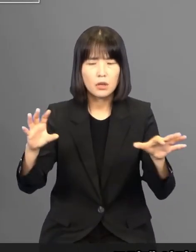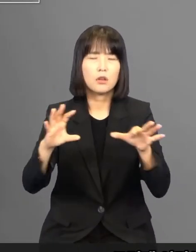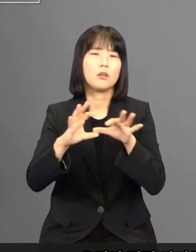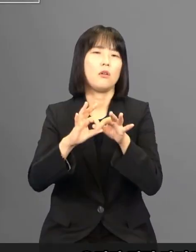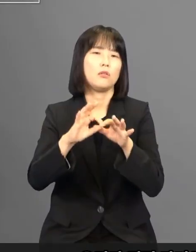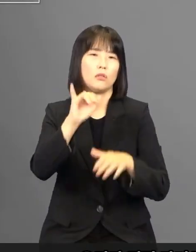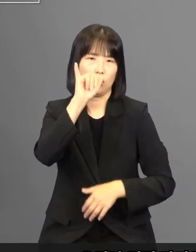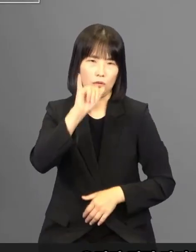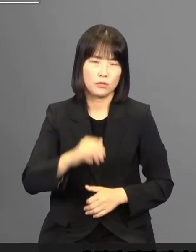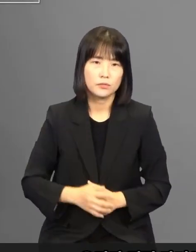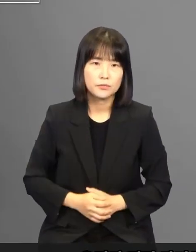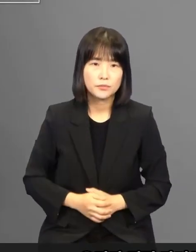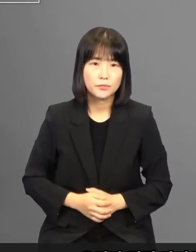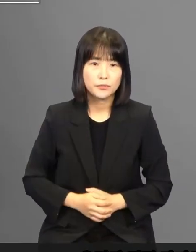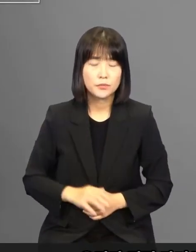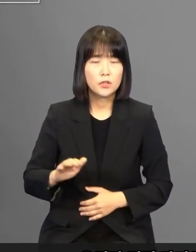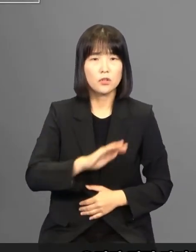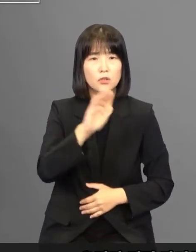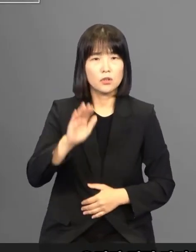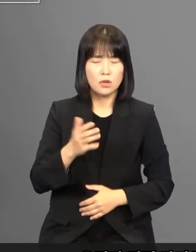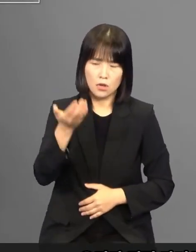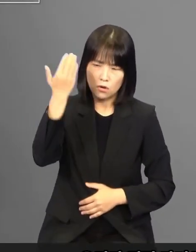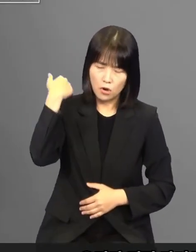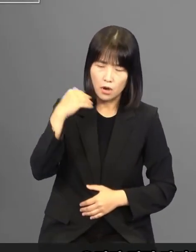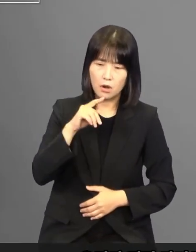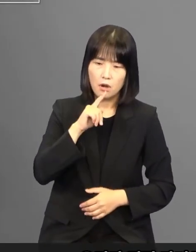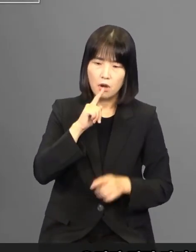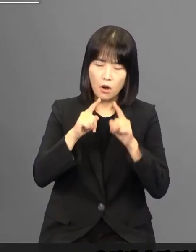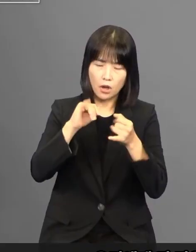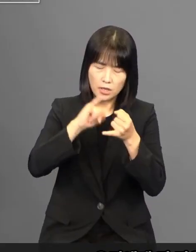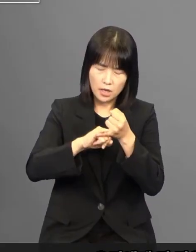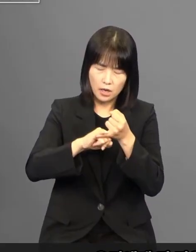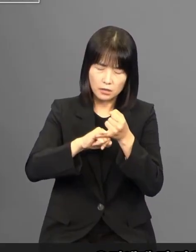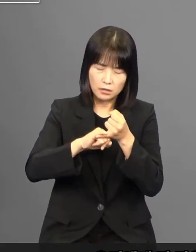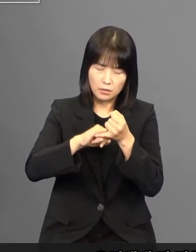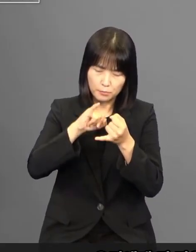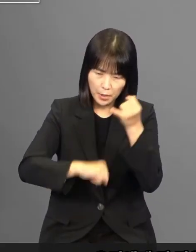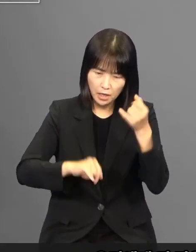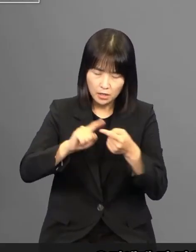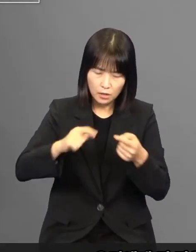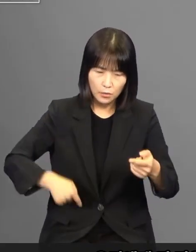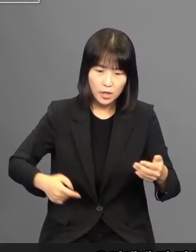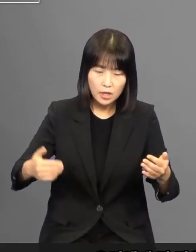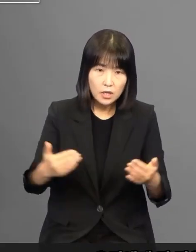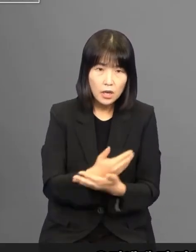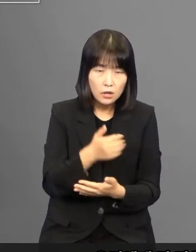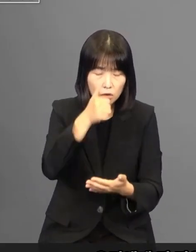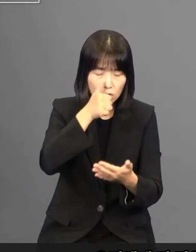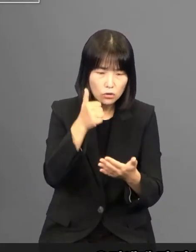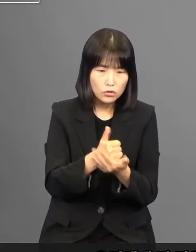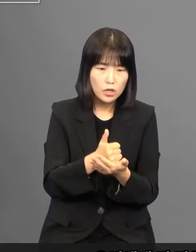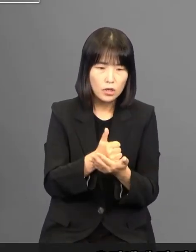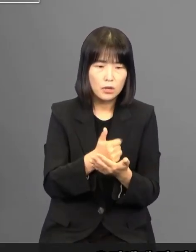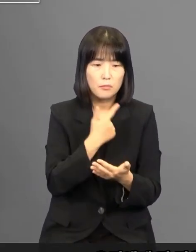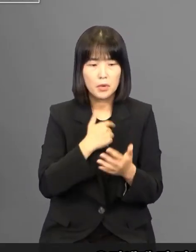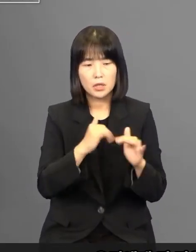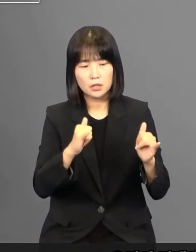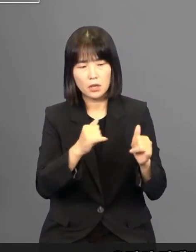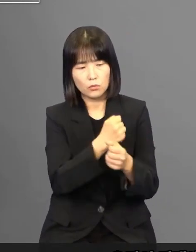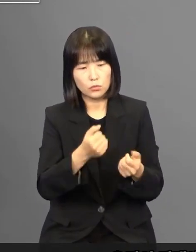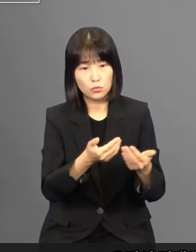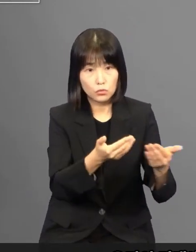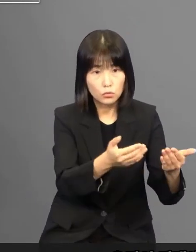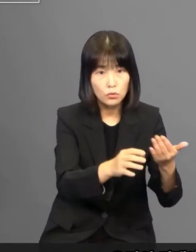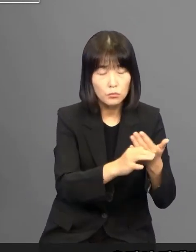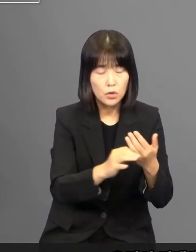본문이에요. 우리가 진정 과거의 언약을 회개하고 돌이키고 우리에게 죄전자를 용서하게 되어주면